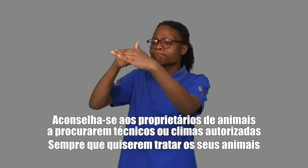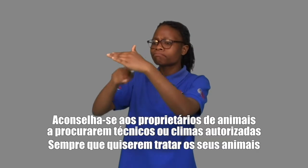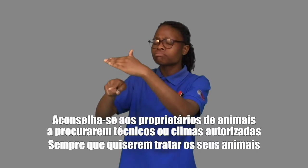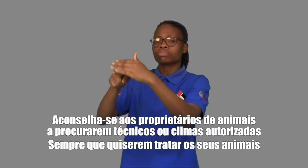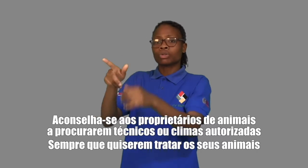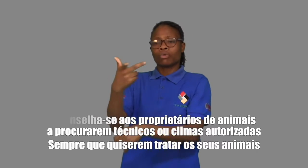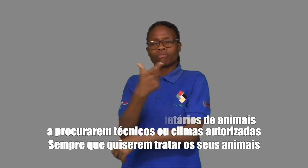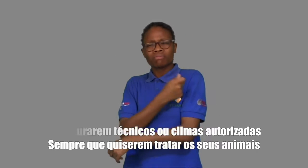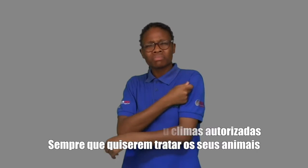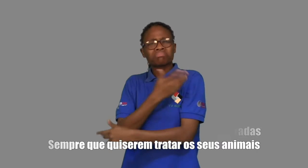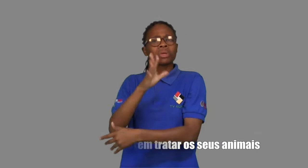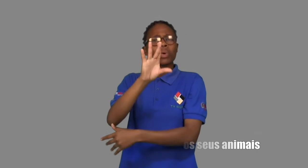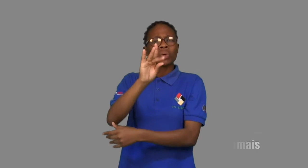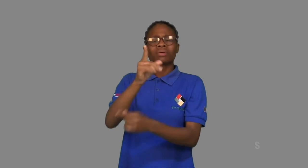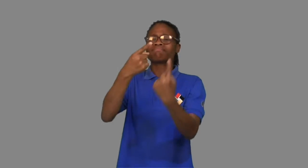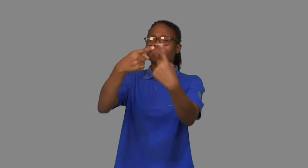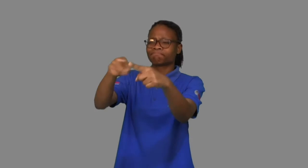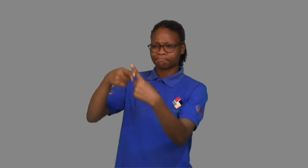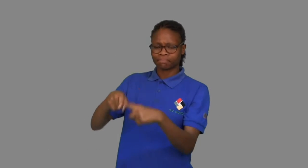sempre que quiserem tratar os seus animais.